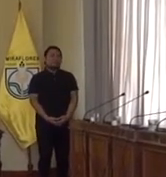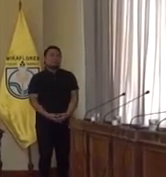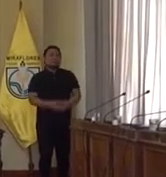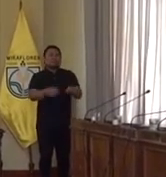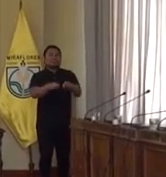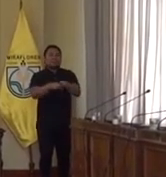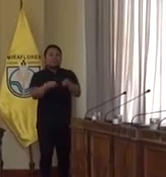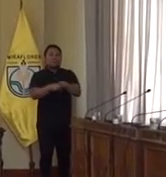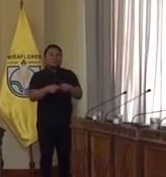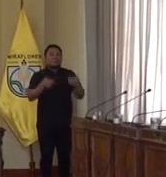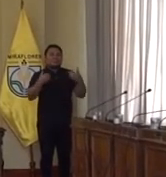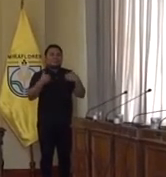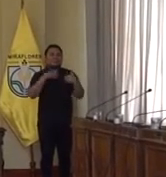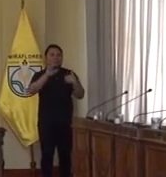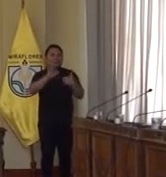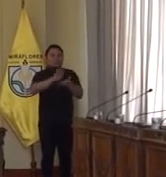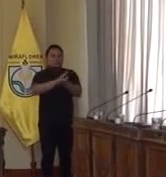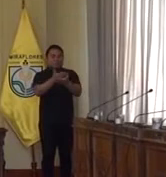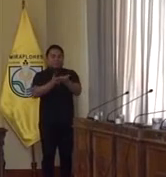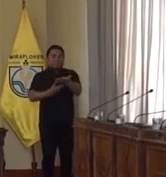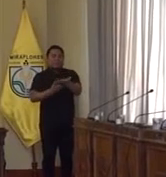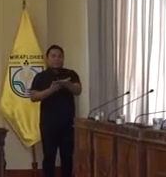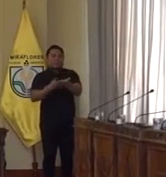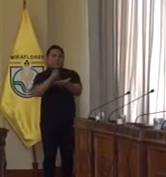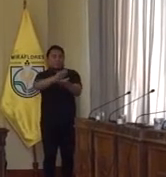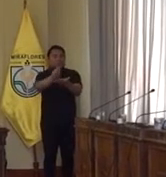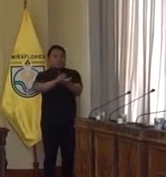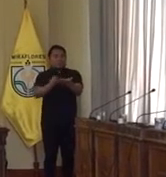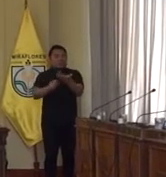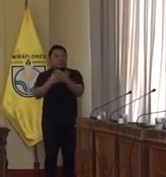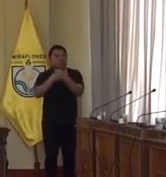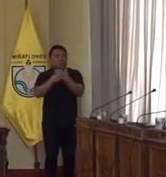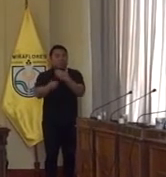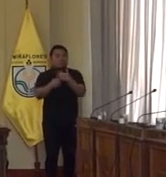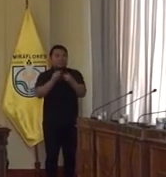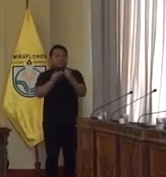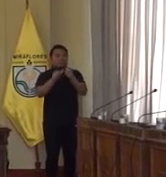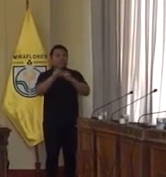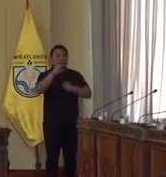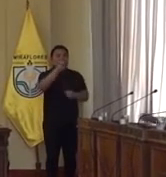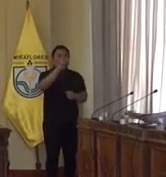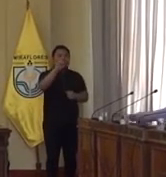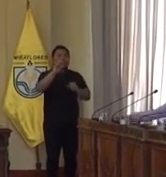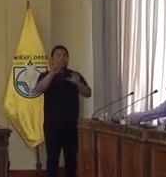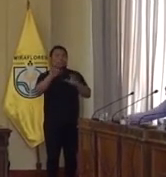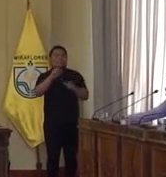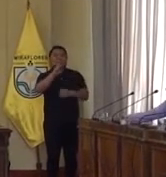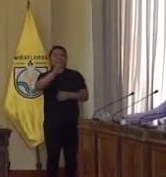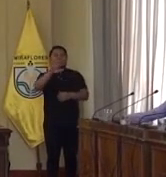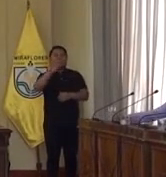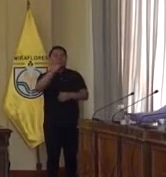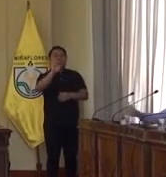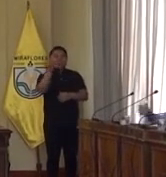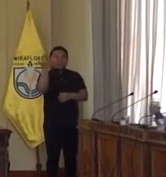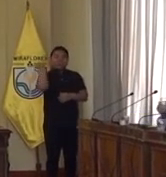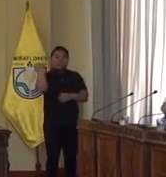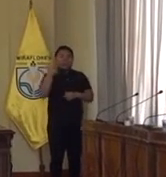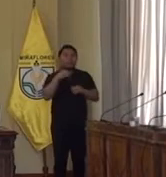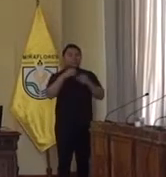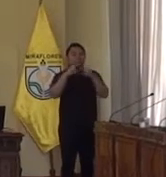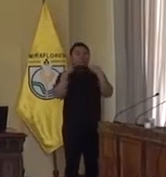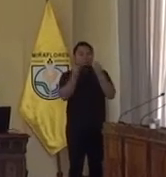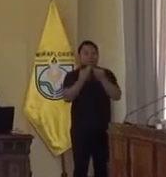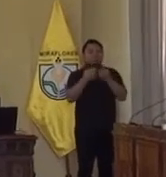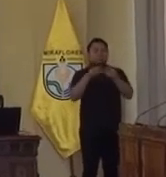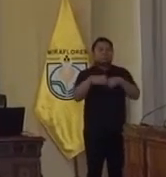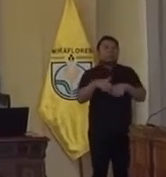Igualmente tienen ustedes en su poder el acta, copia del acta número 6 de la sesión ordinaria del Consejo 25 de